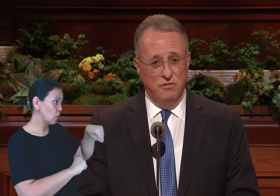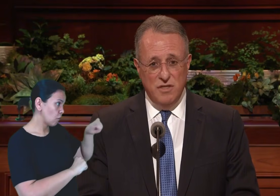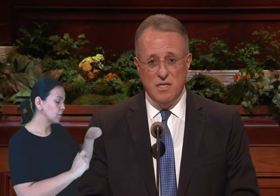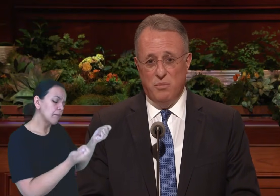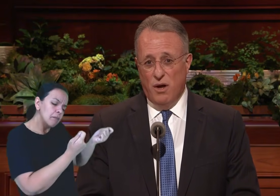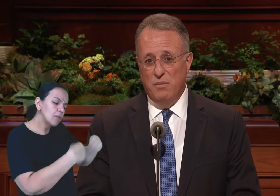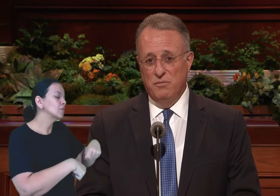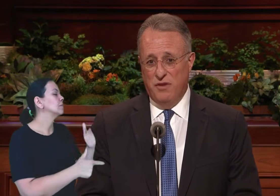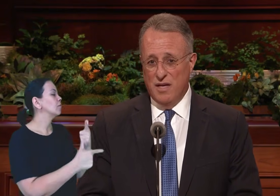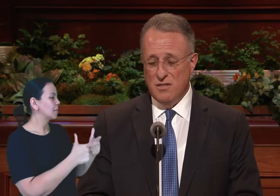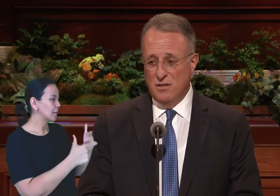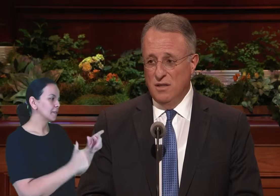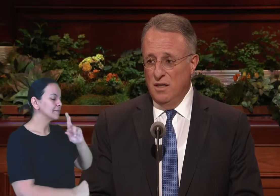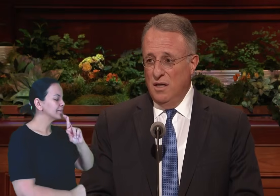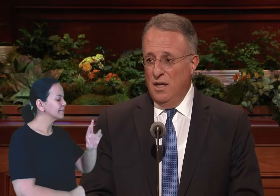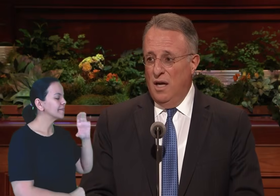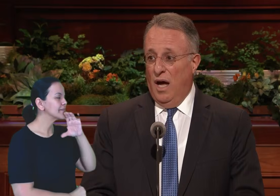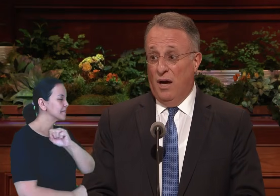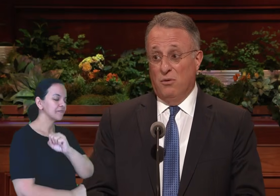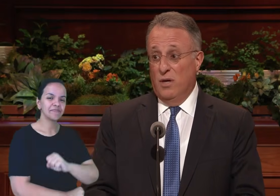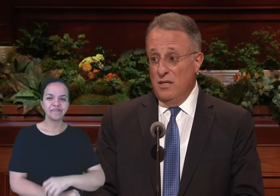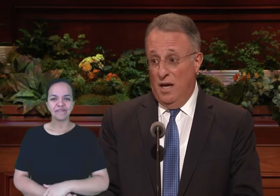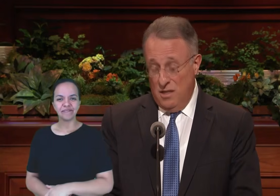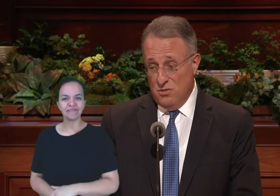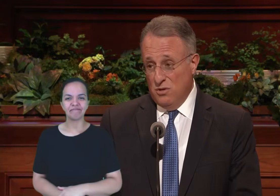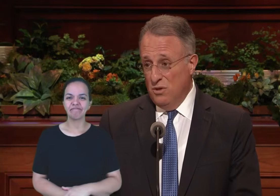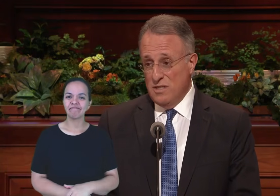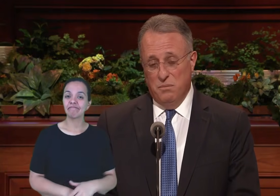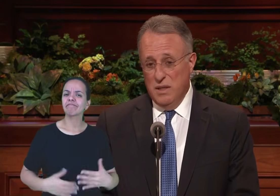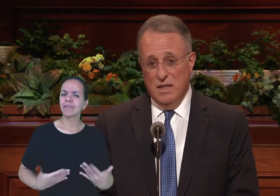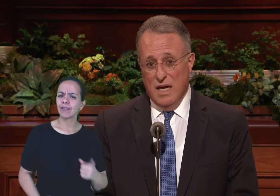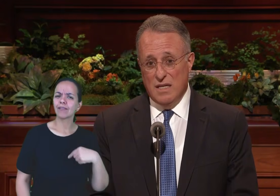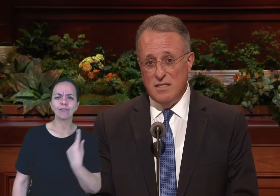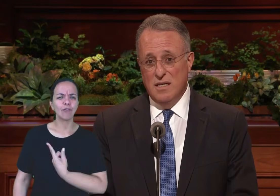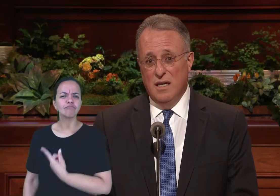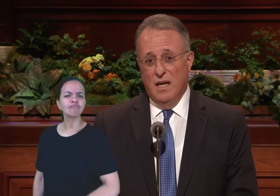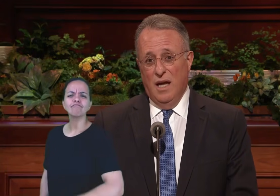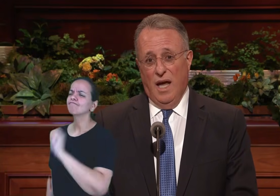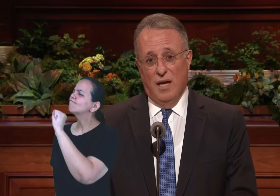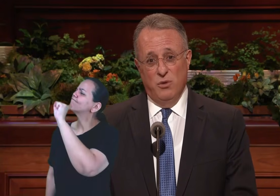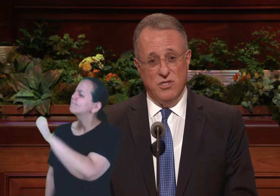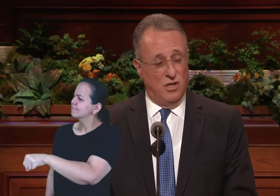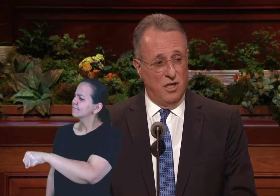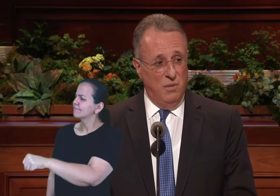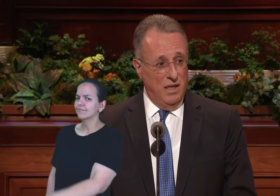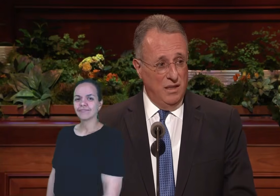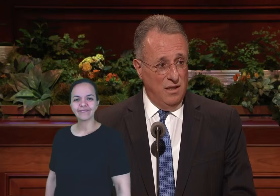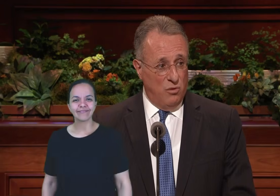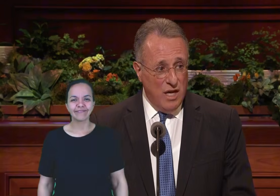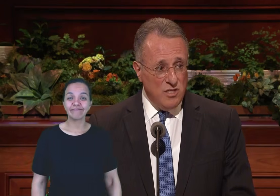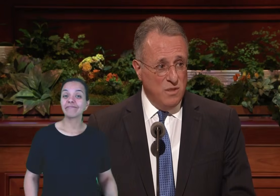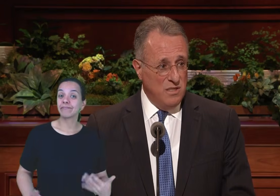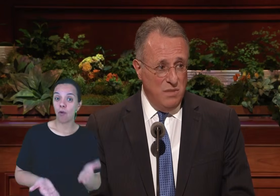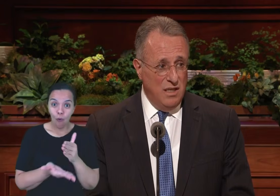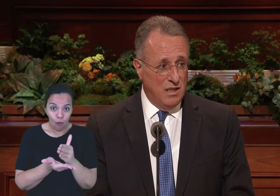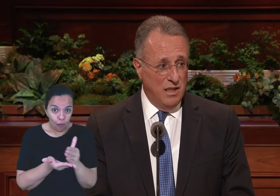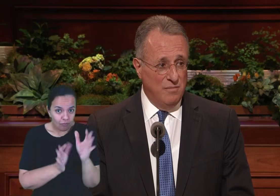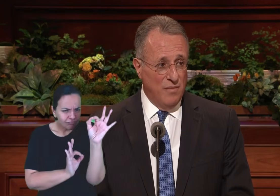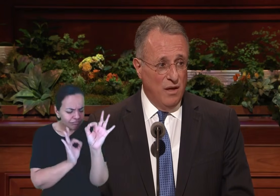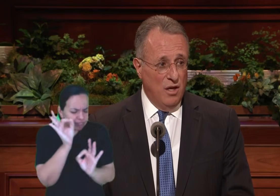seríamos capazes de resolver o problema do visto mais rapidamente. Nossa resposta foi um grande sim, e começamos a